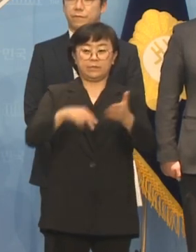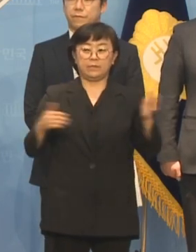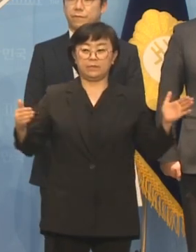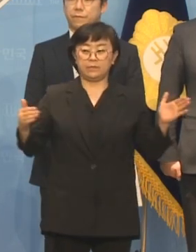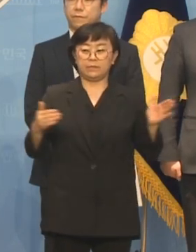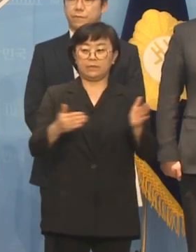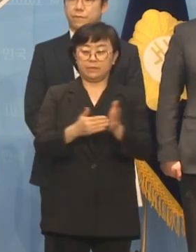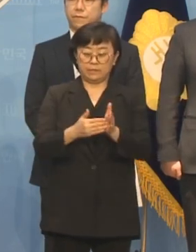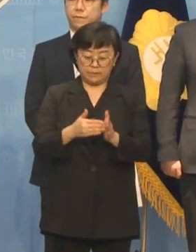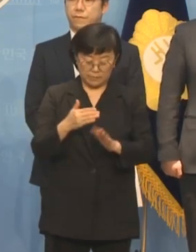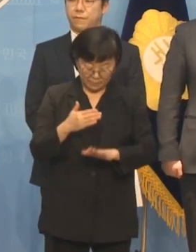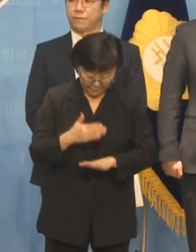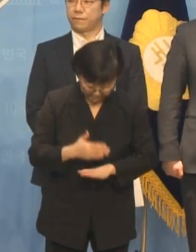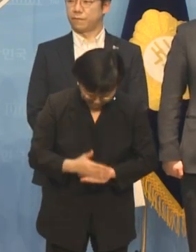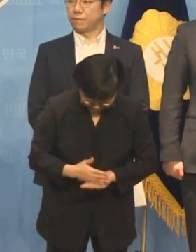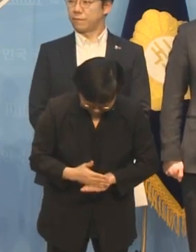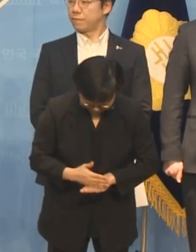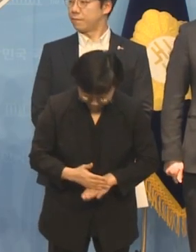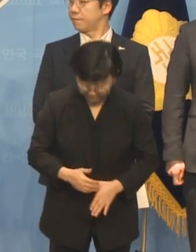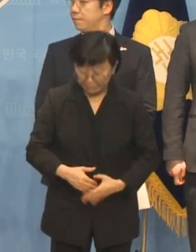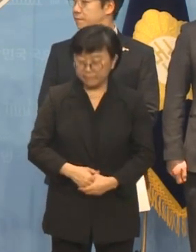마치도록 하겠습니다. 감사합니다.